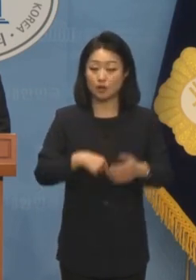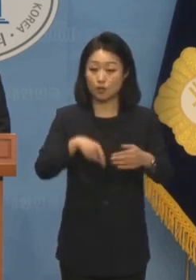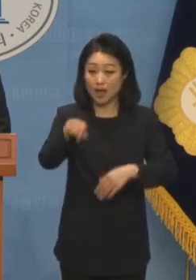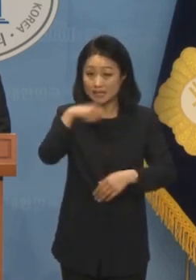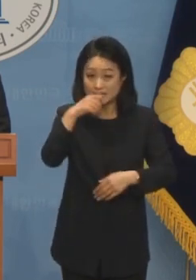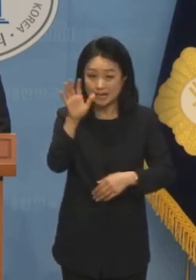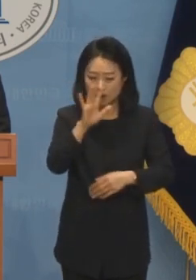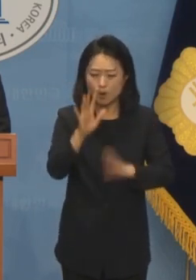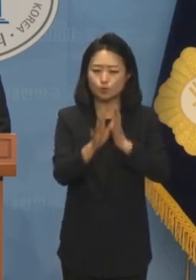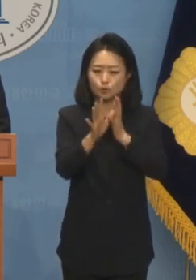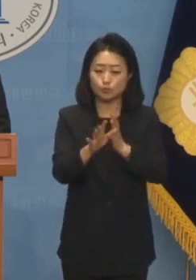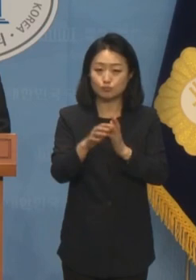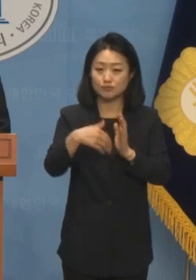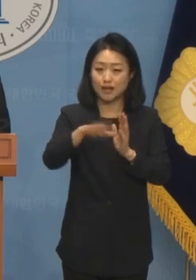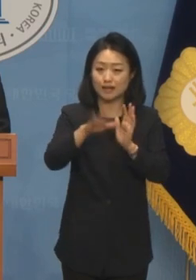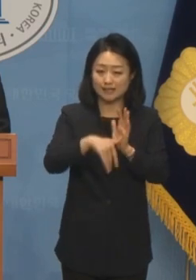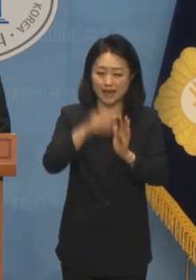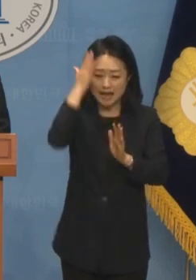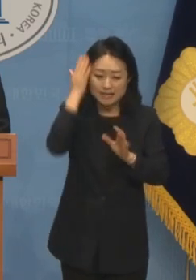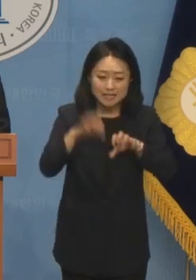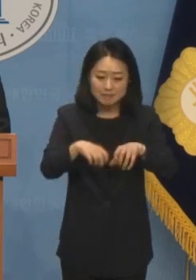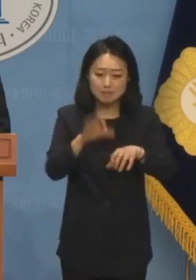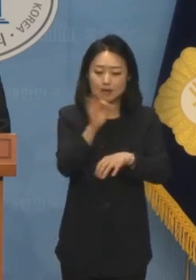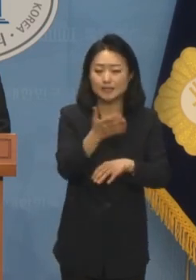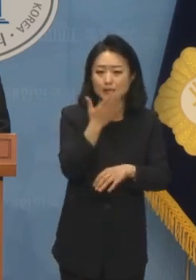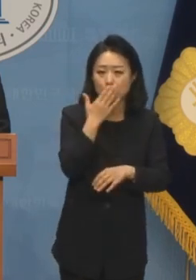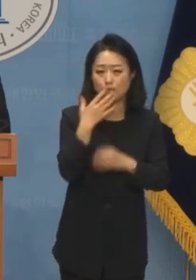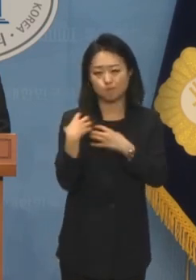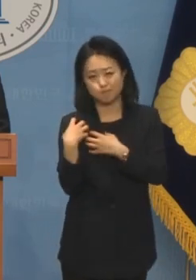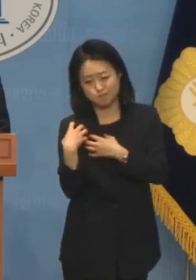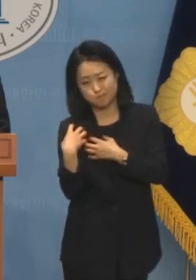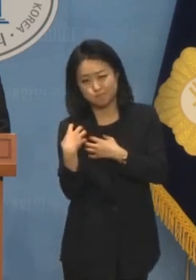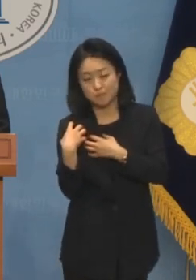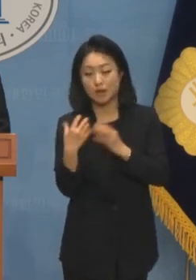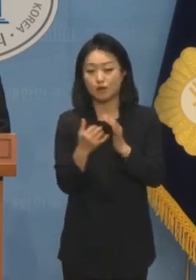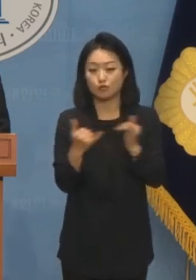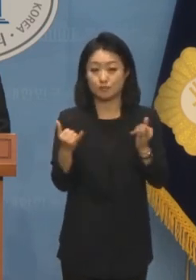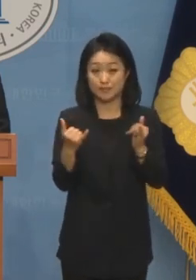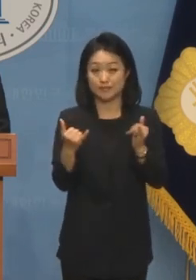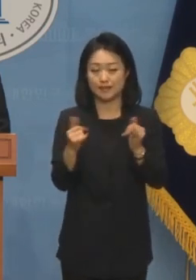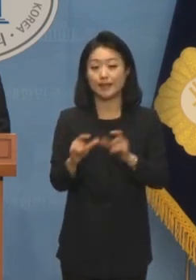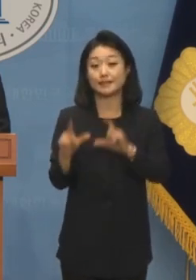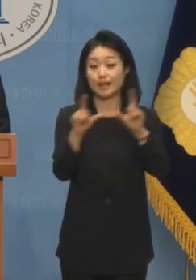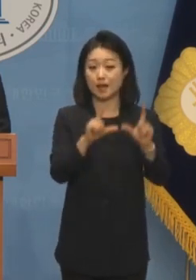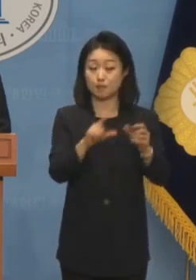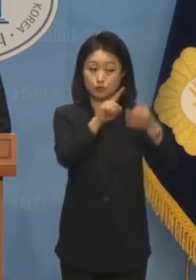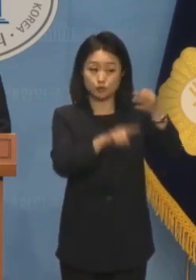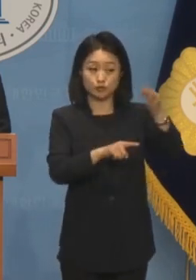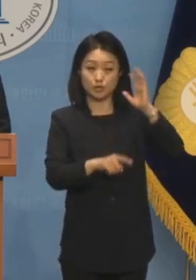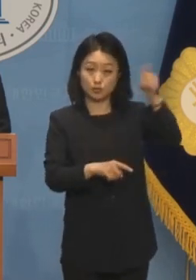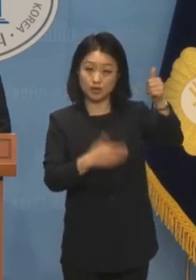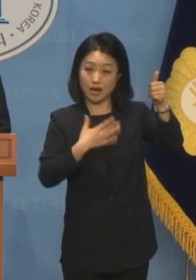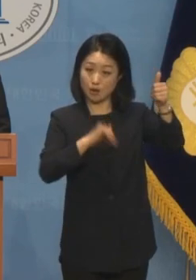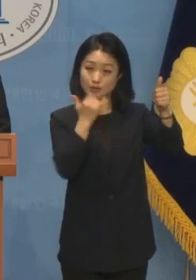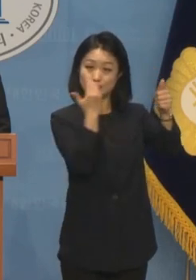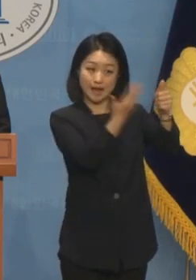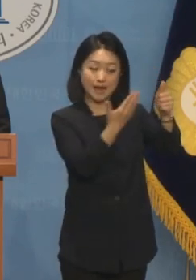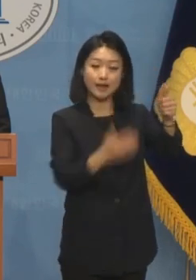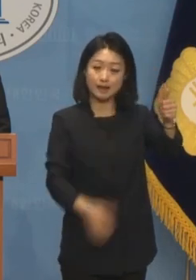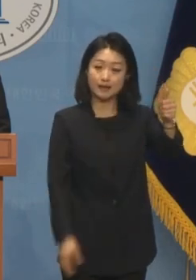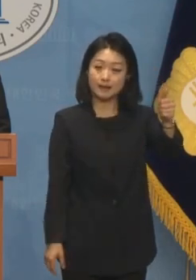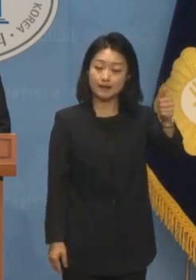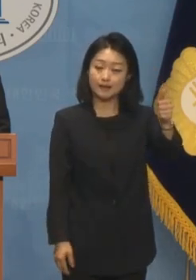외식은커녕 소풍 가서 김밥 한 줄 사 먹기도 부담스러워져가는 국민의 현실을 윤석열 대통령은 알고 있습니까?